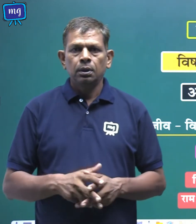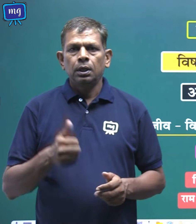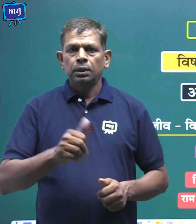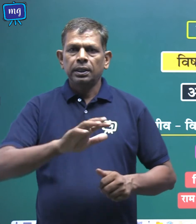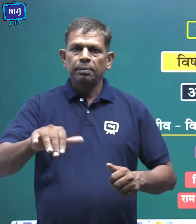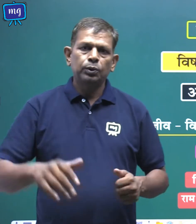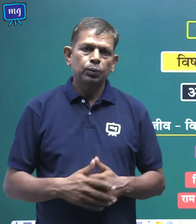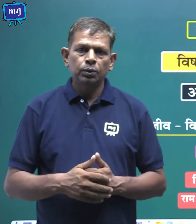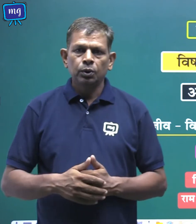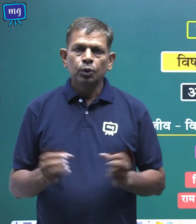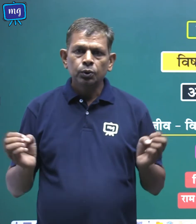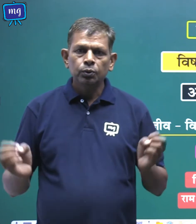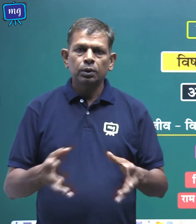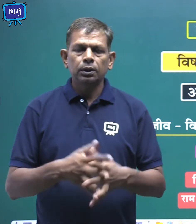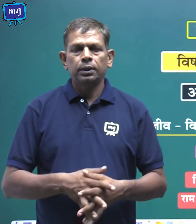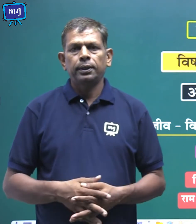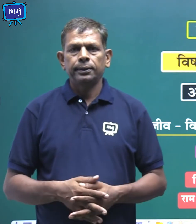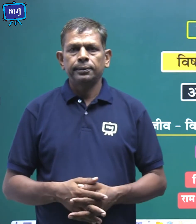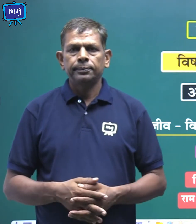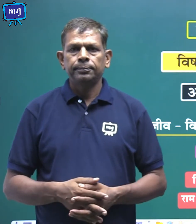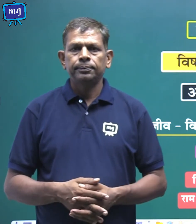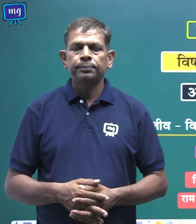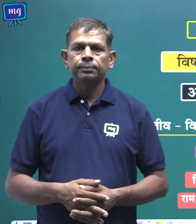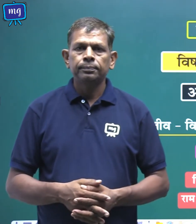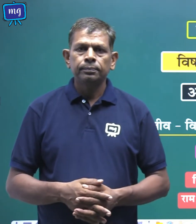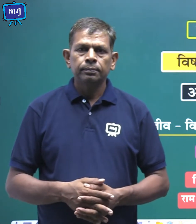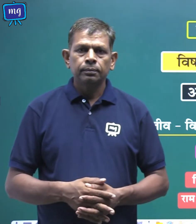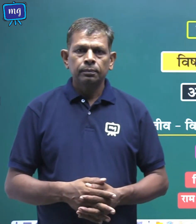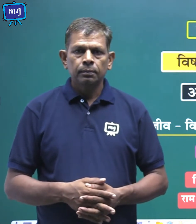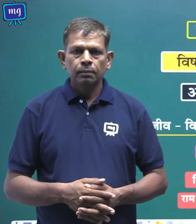ठीक है बच्चों, शुरू करते हैं।